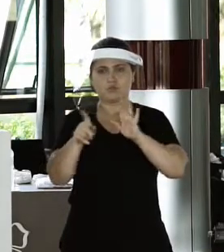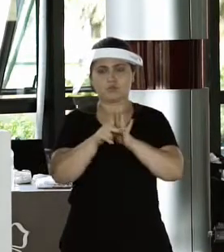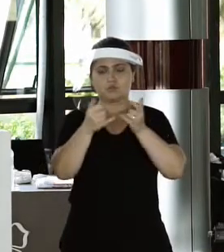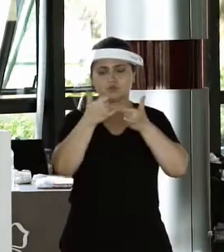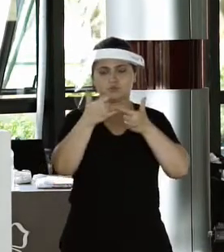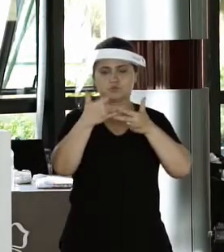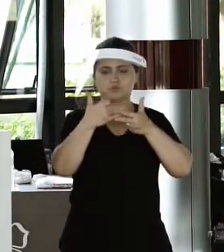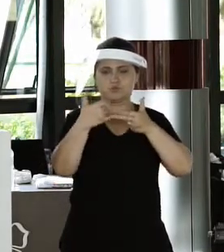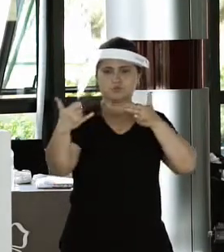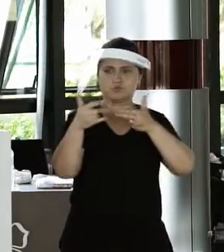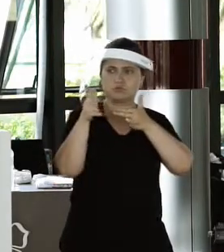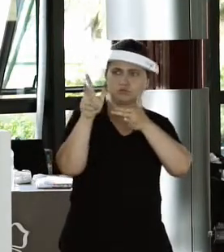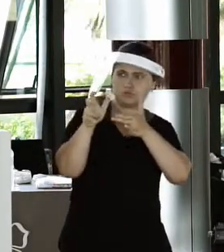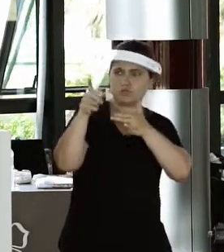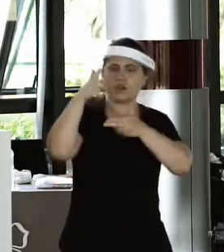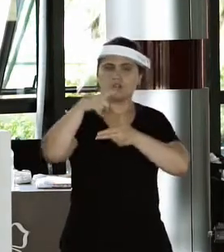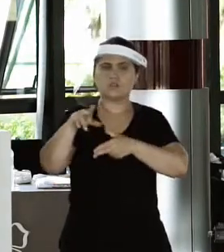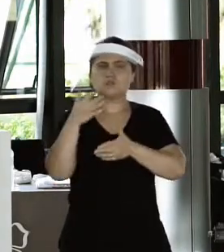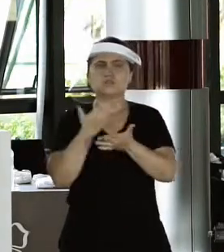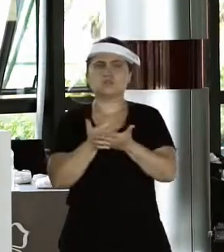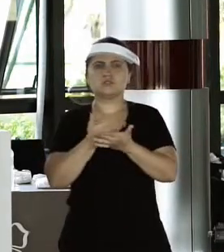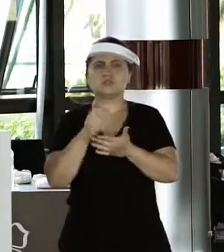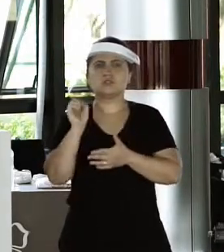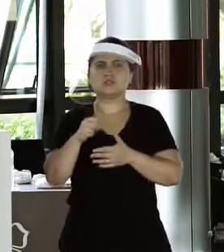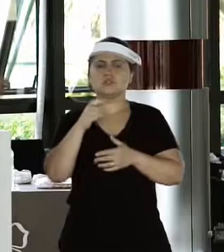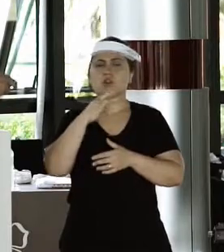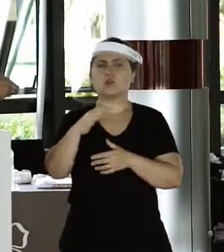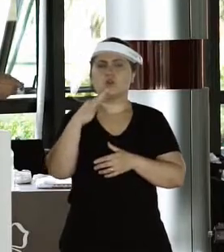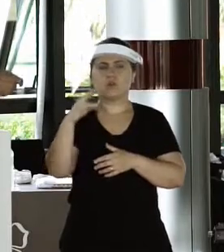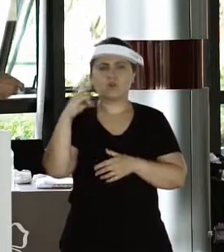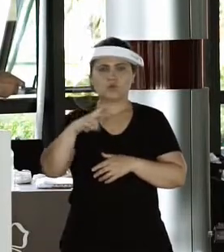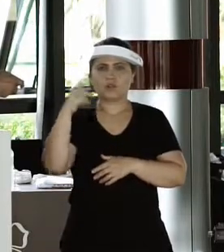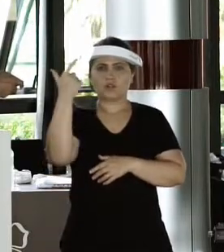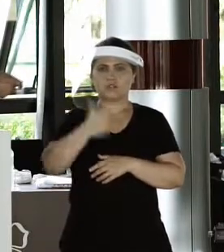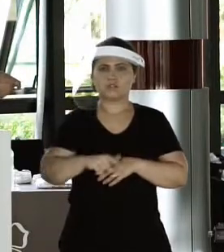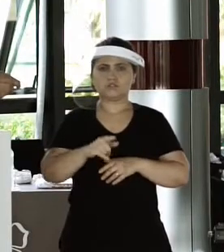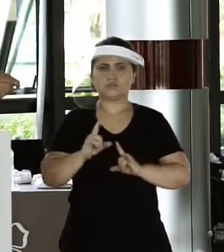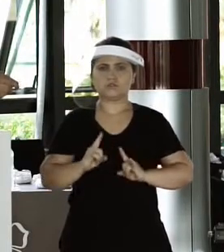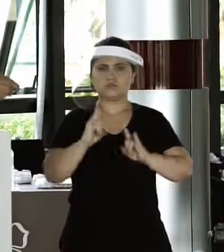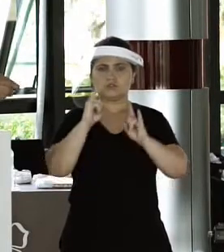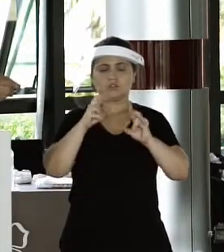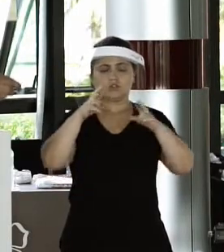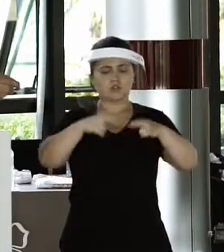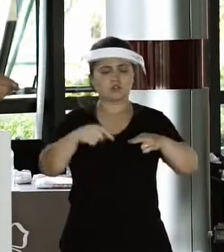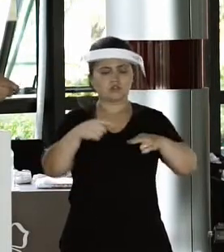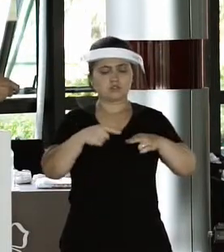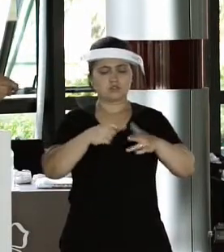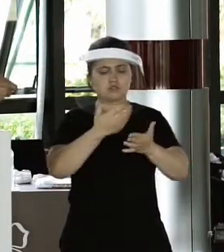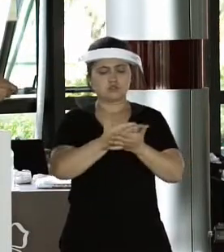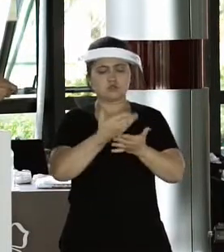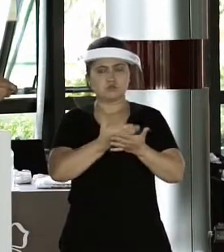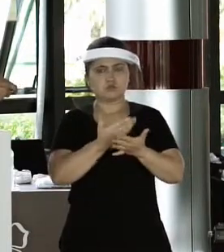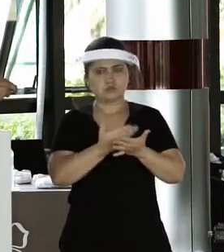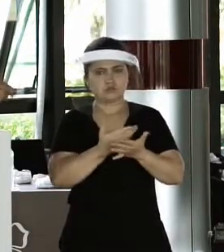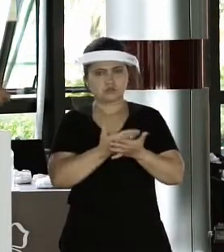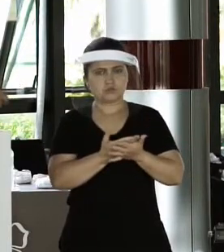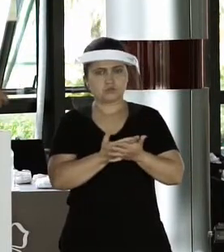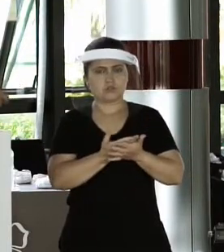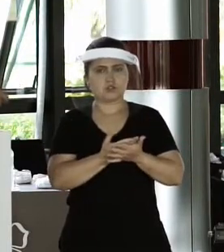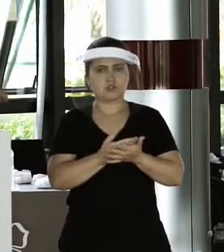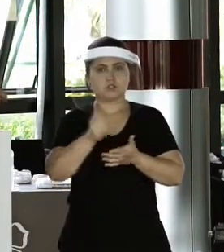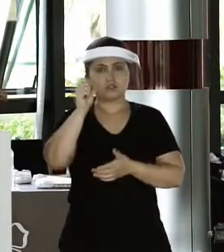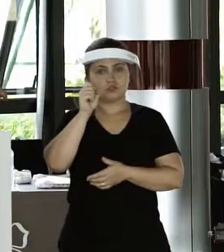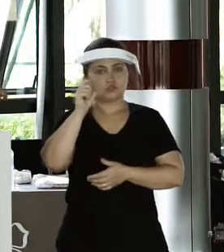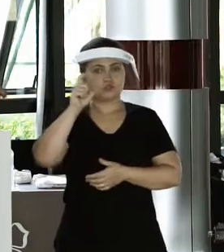estudo, né, que eu falei para vocês sobre a questão da cor. Olha de novo a fachada. Essa região aqui foi estudada.